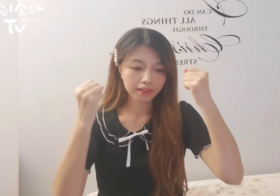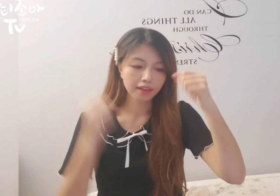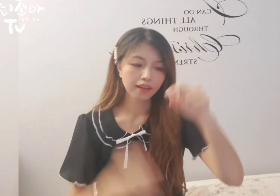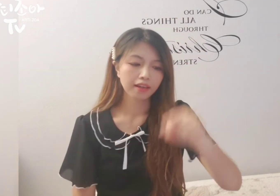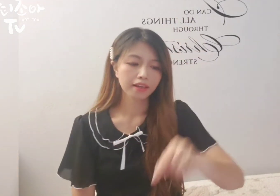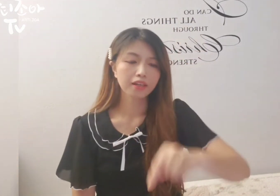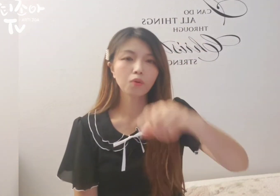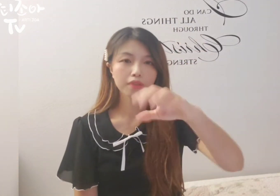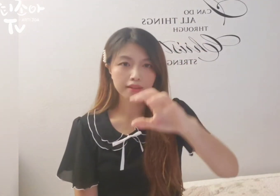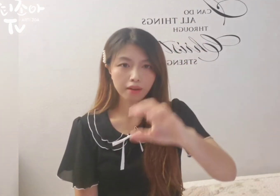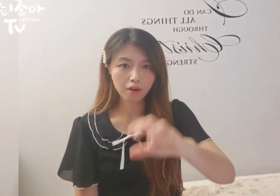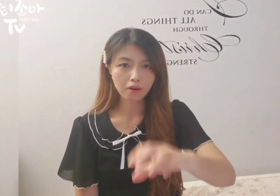이곳에서